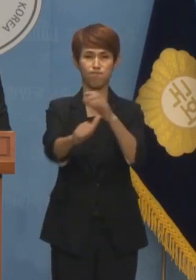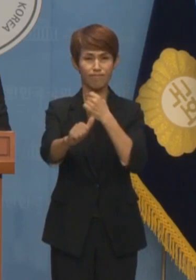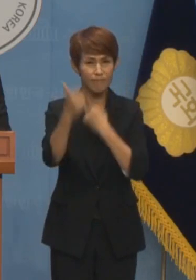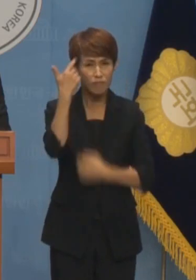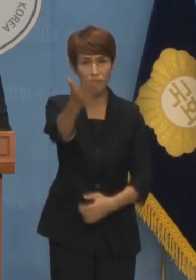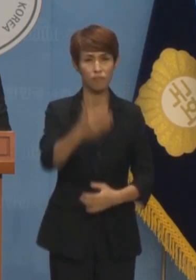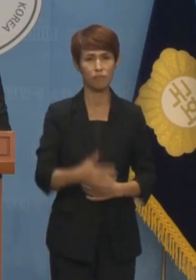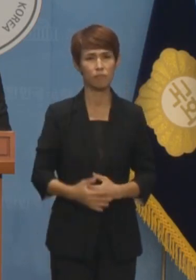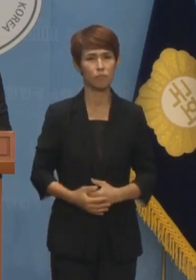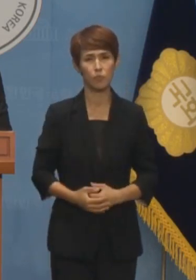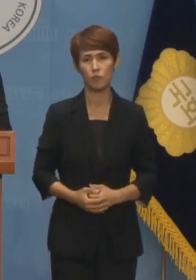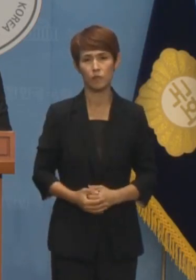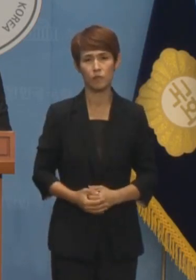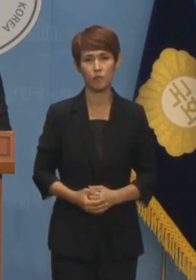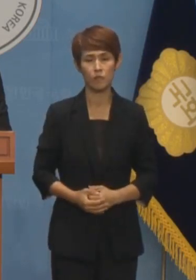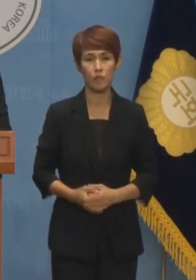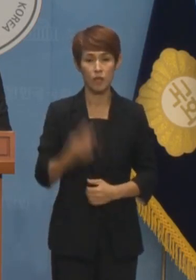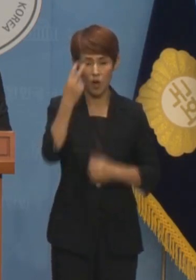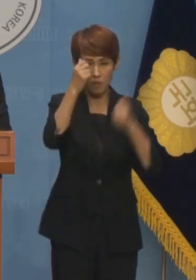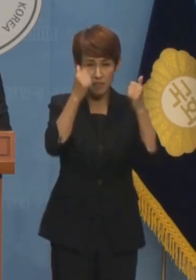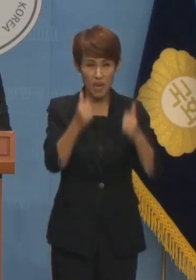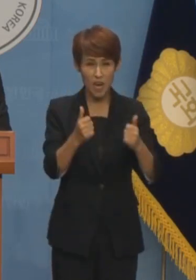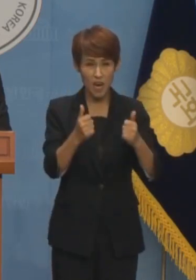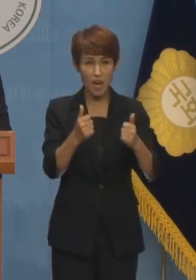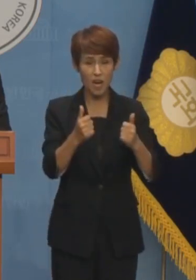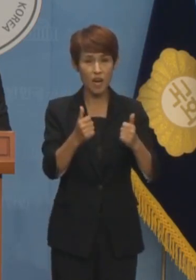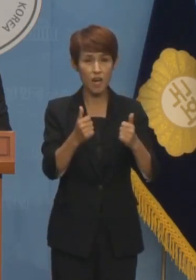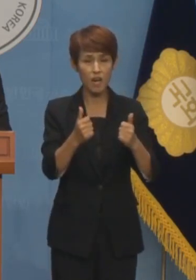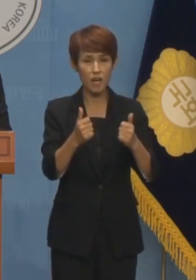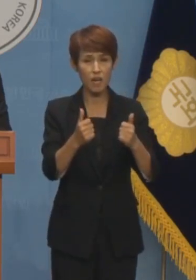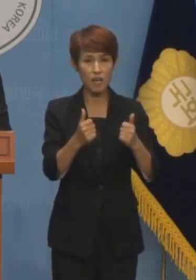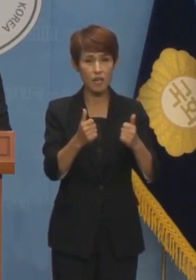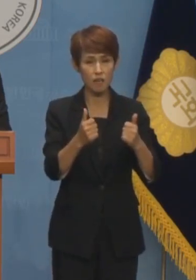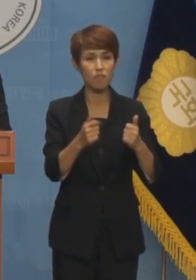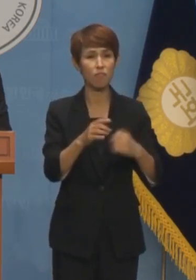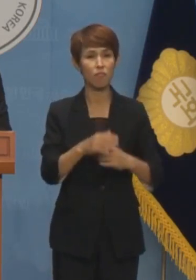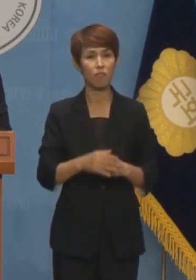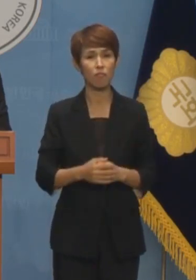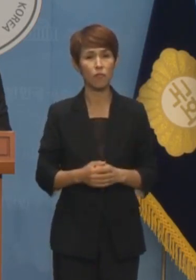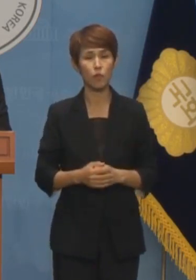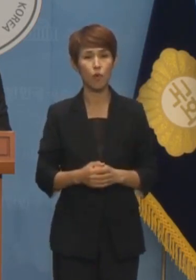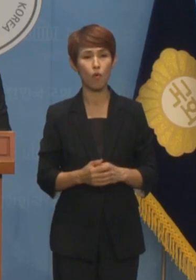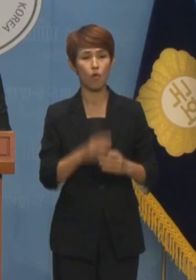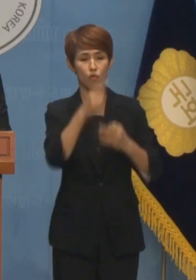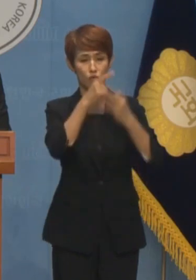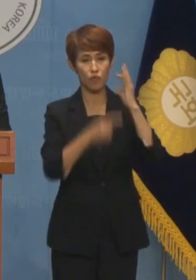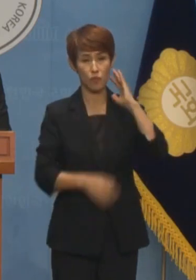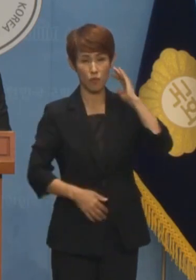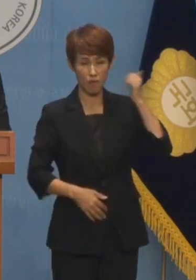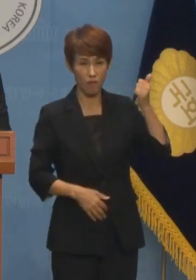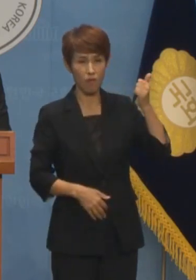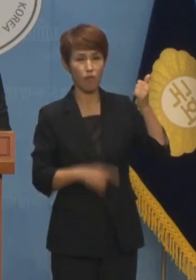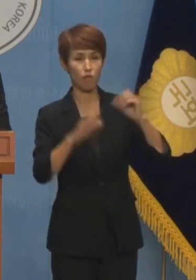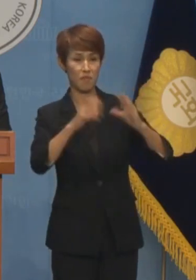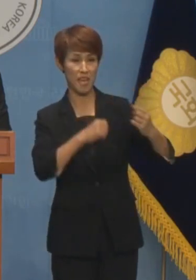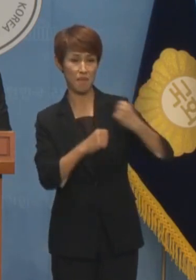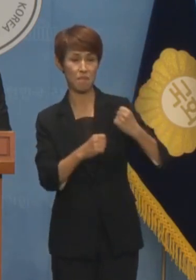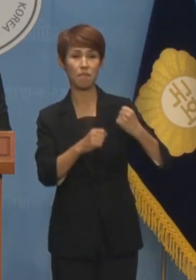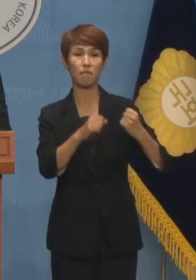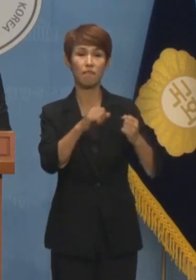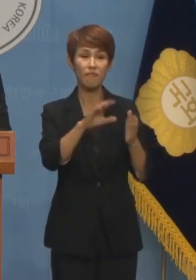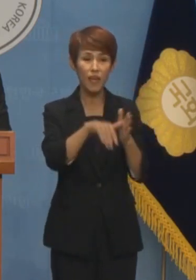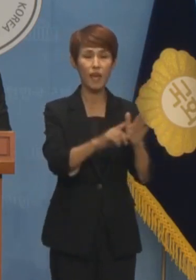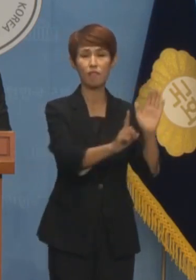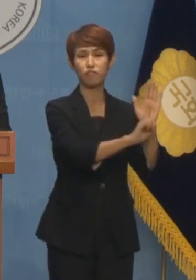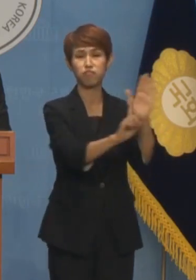것입니까? 검찰 논리를 100번 양보해도 윤 대통령과 국민의힘이 지난 대선 당시 퍼뜨린 야당